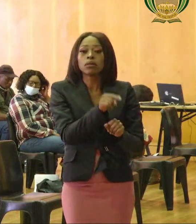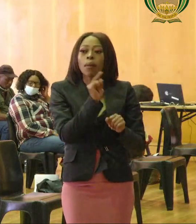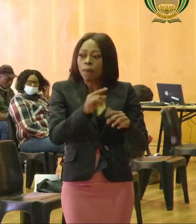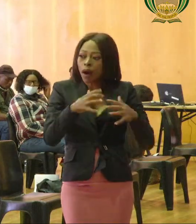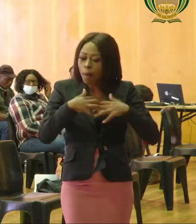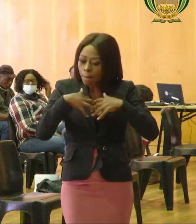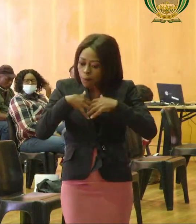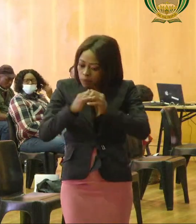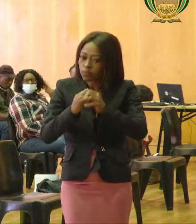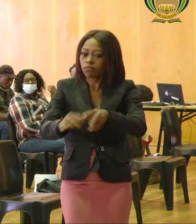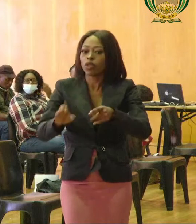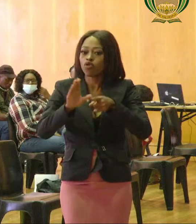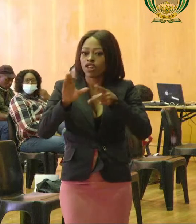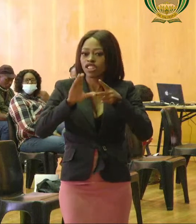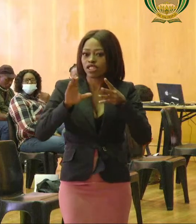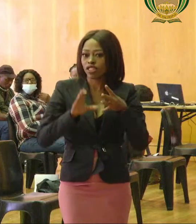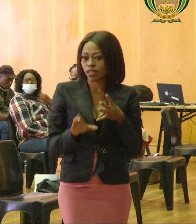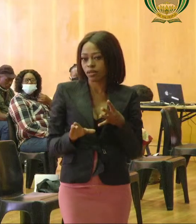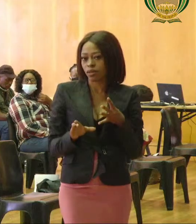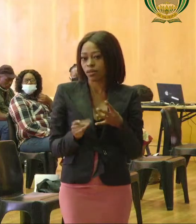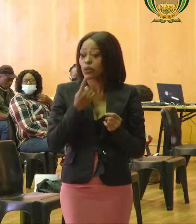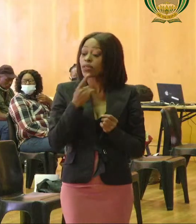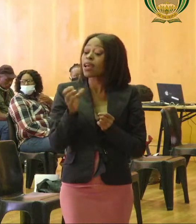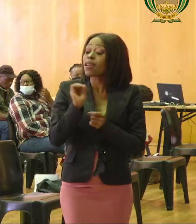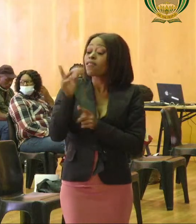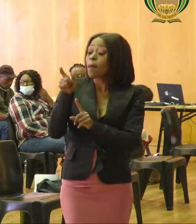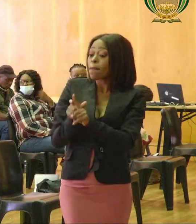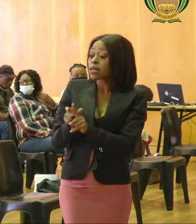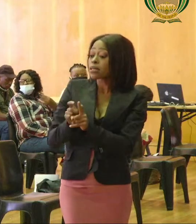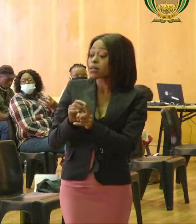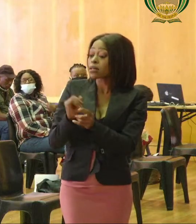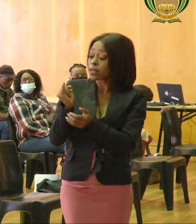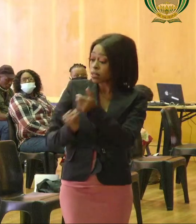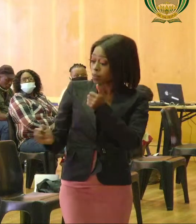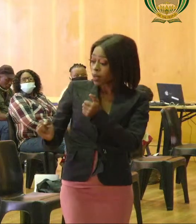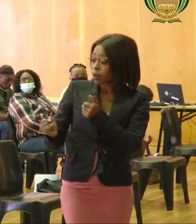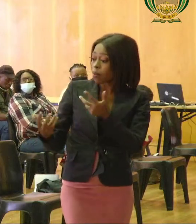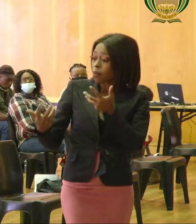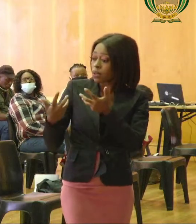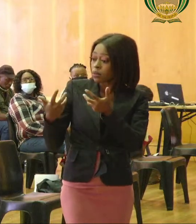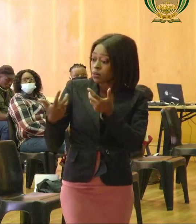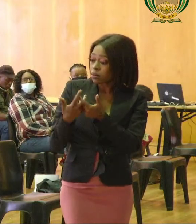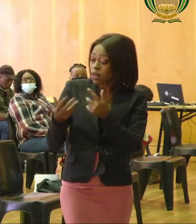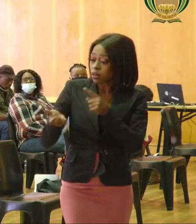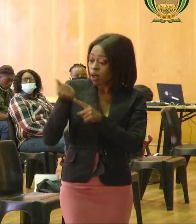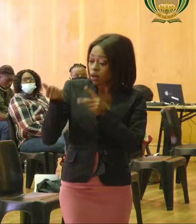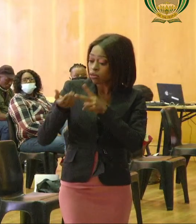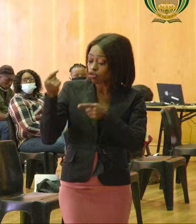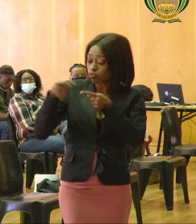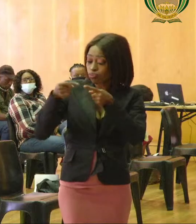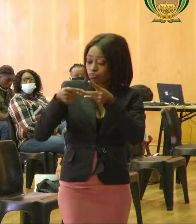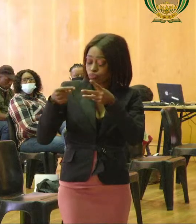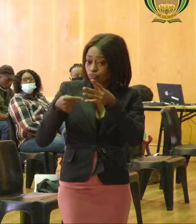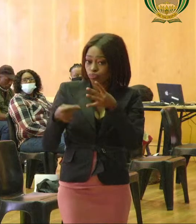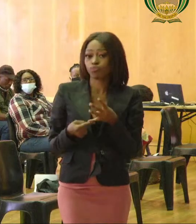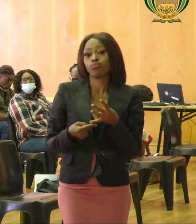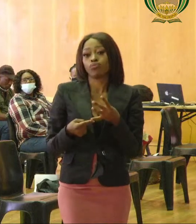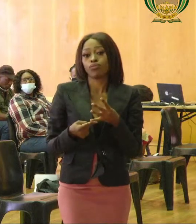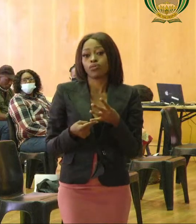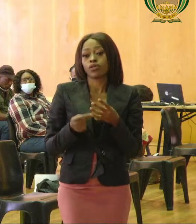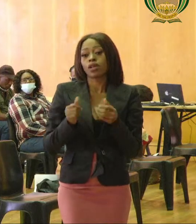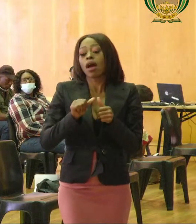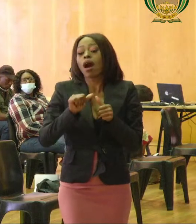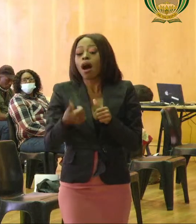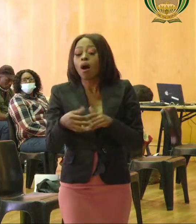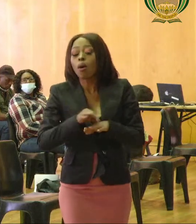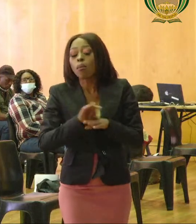Schep criteria. Hoe maak je een verkrachtig een raadslid? Hoe maak je iemand wat in die tronk komt een raadslid? Nou